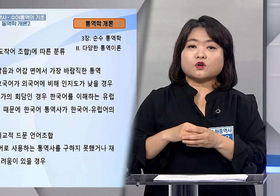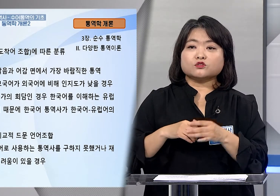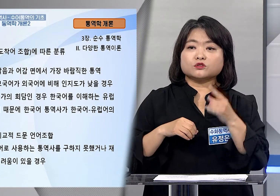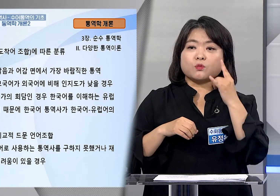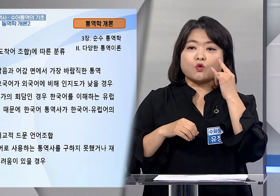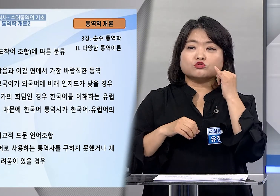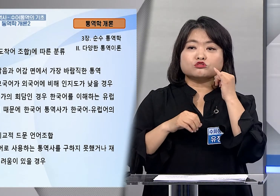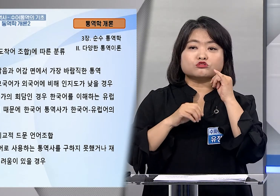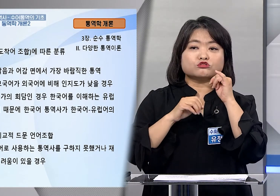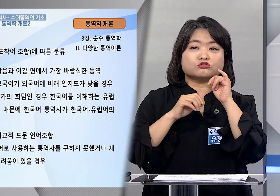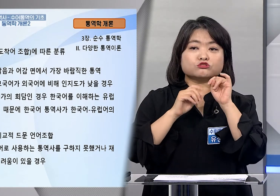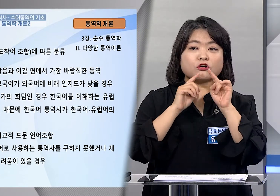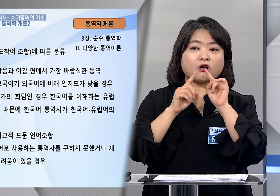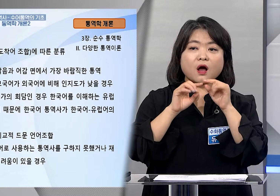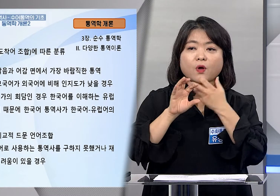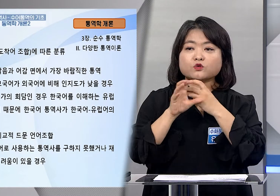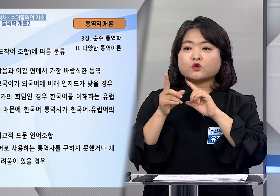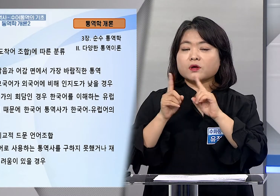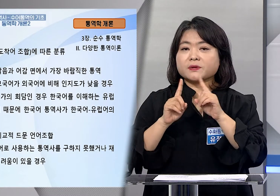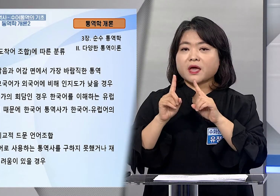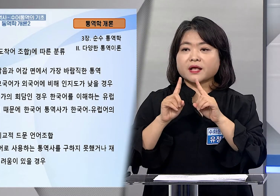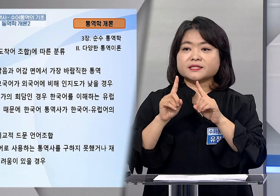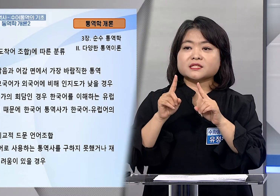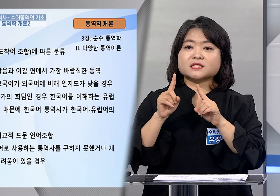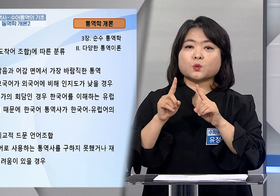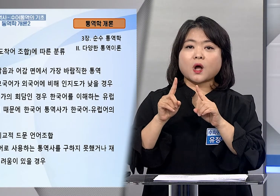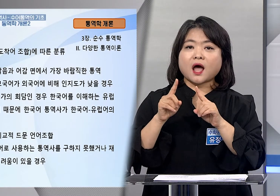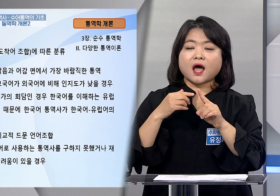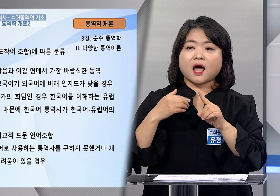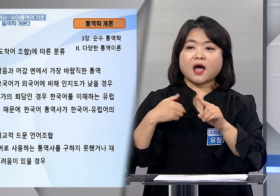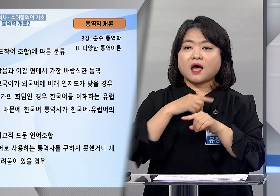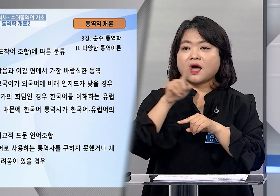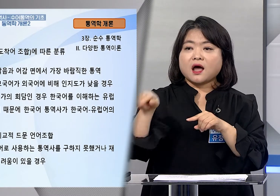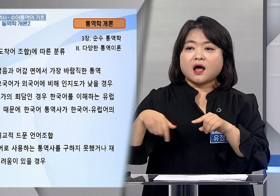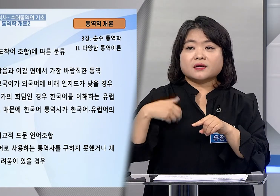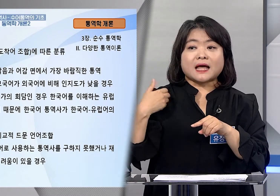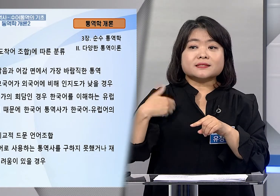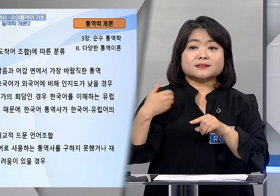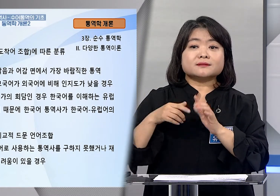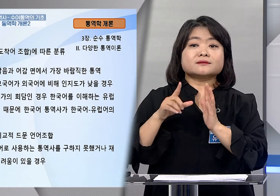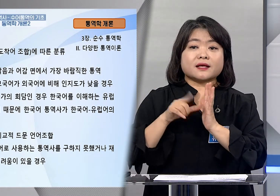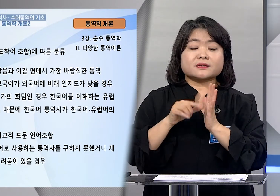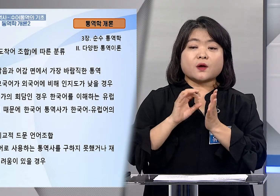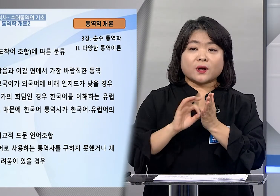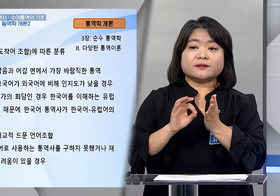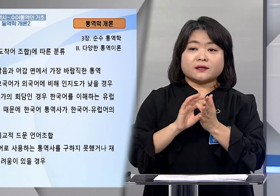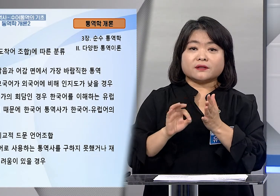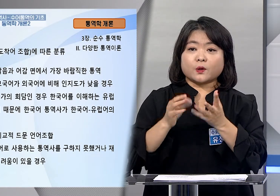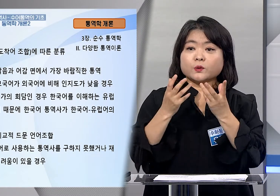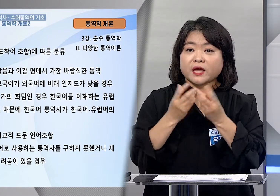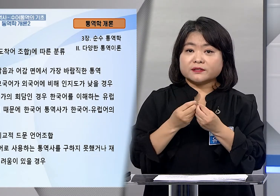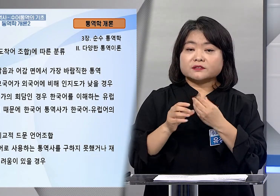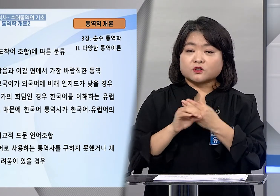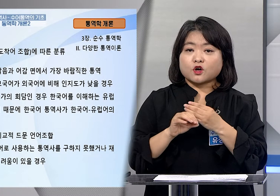경우는 모국어가 외국어에 비해 인지도가 낮을 때 사용한다는데요. 예를 들어서